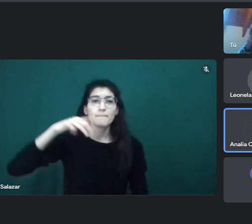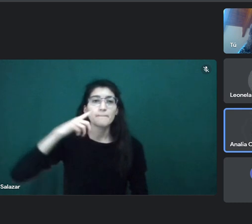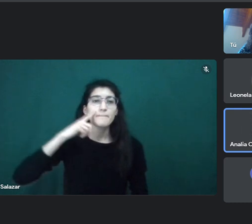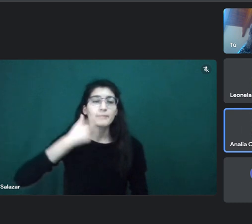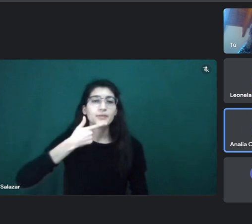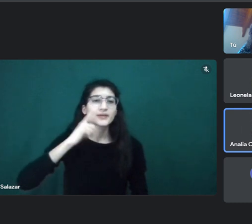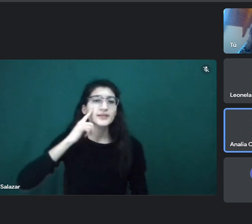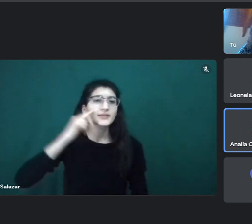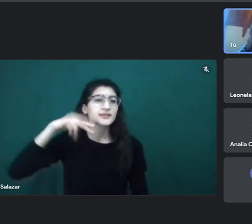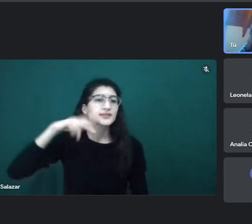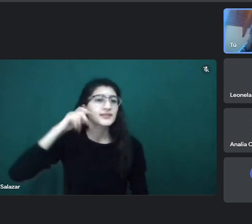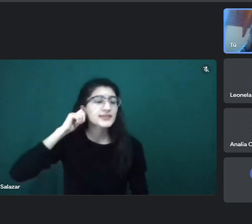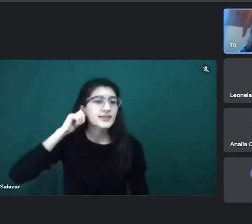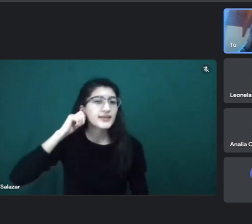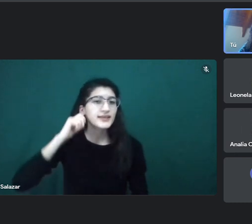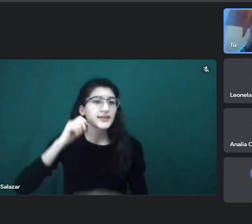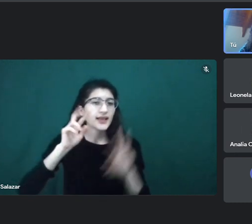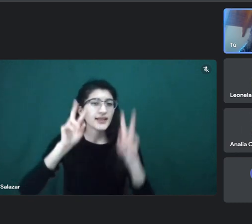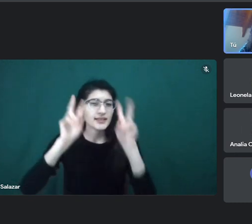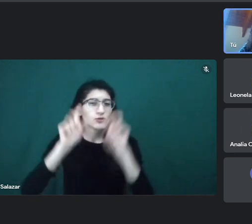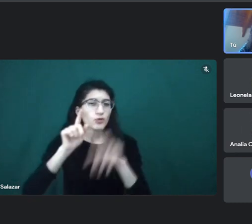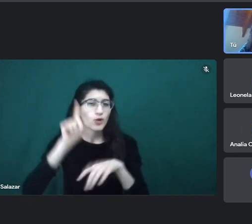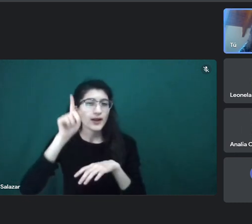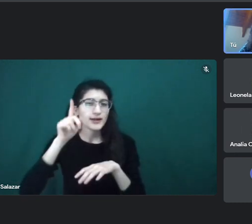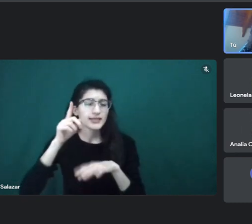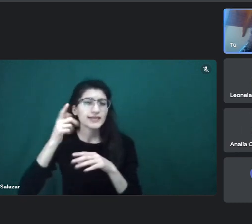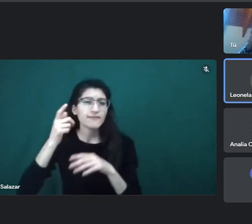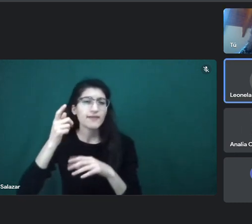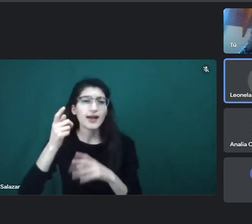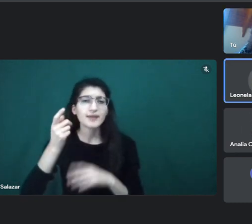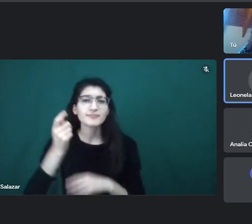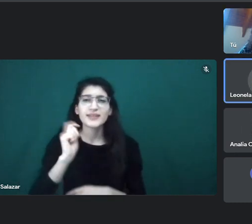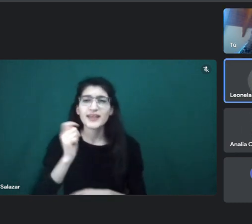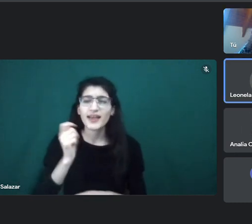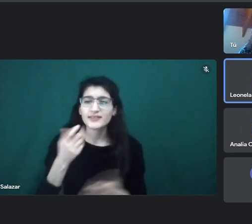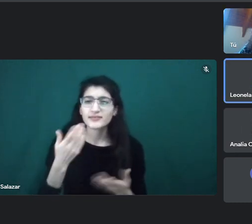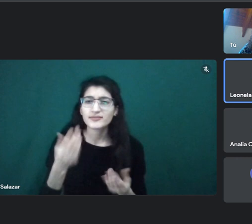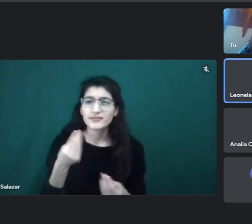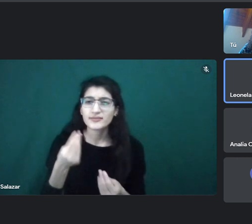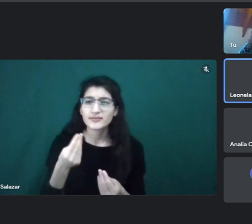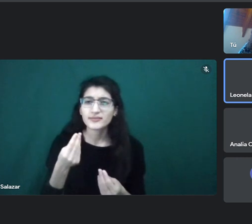¿Qué función está cumpliendo ahí? ¿Es un sustantivo?